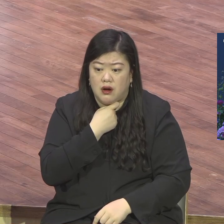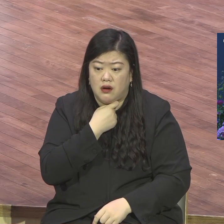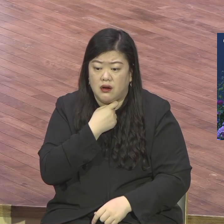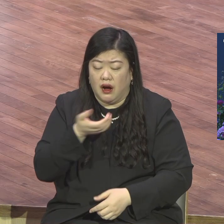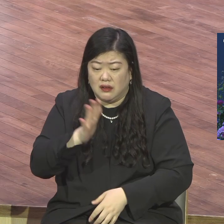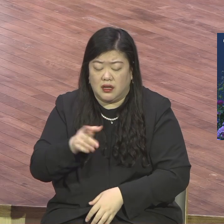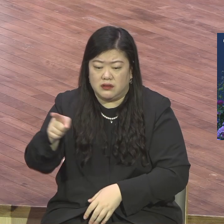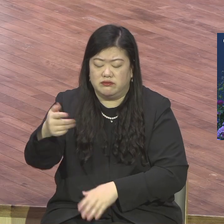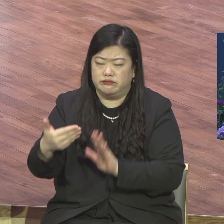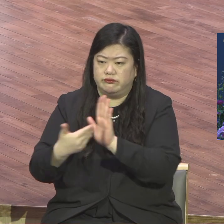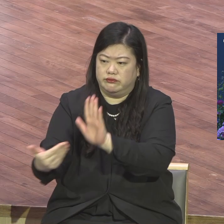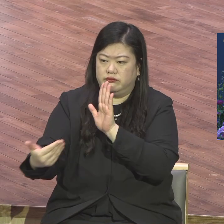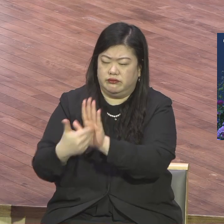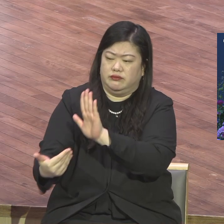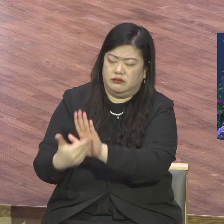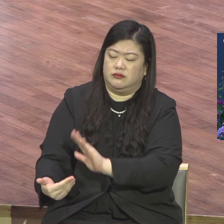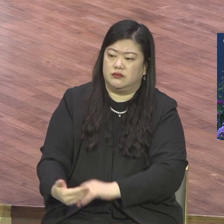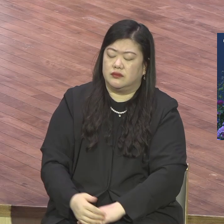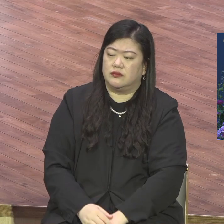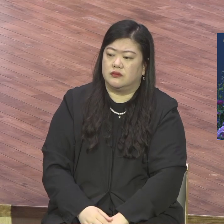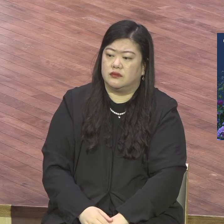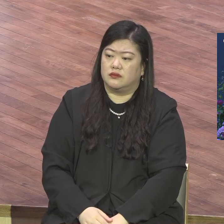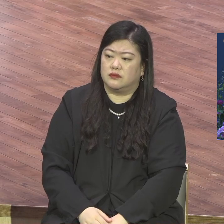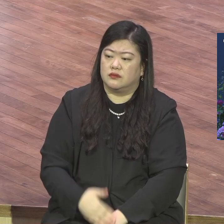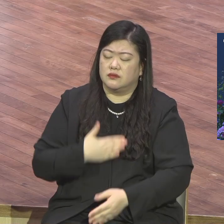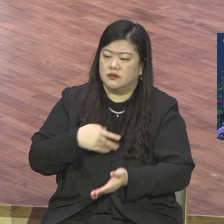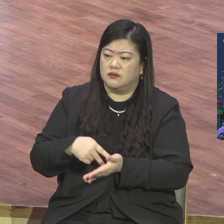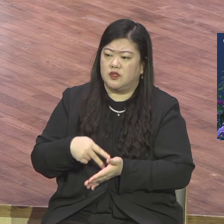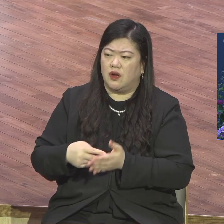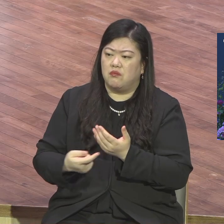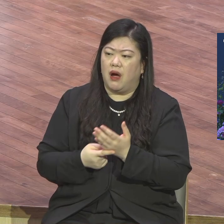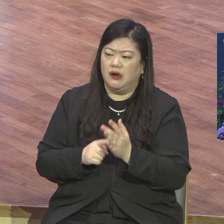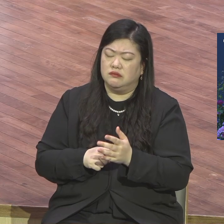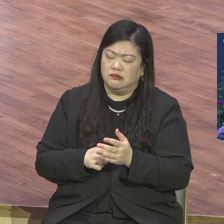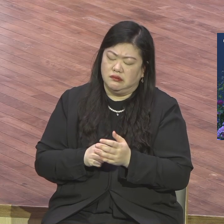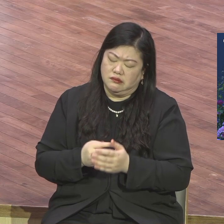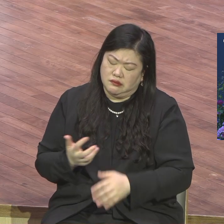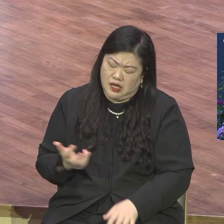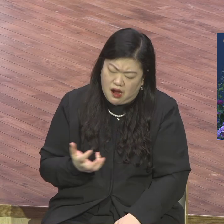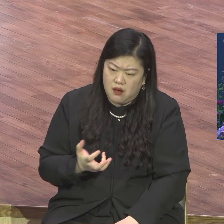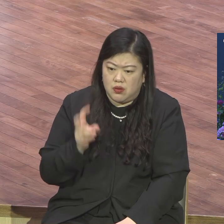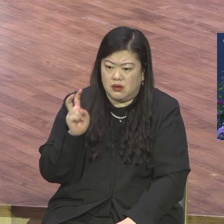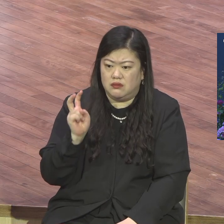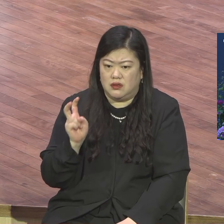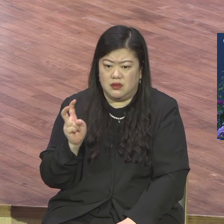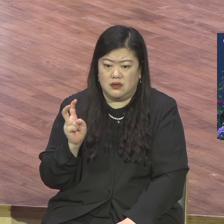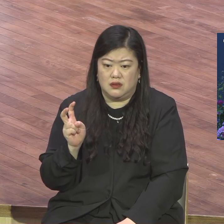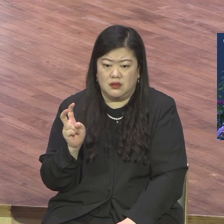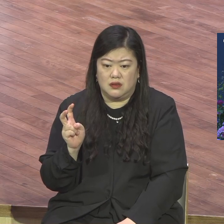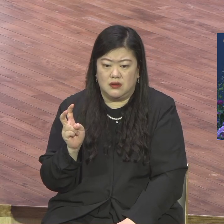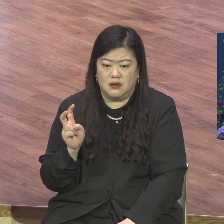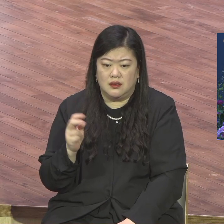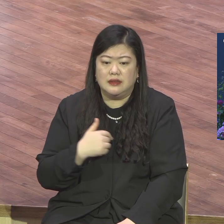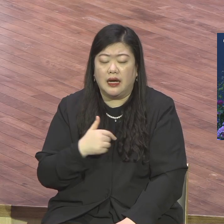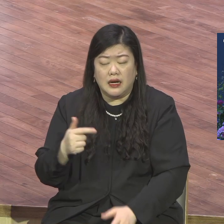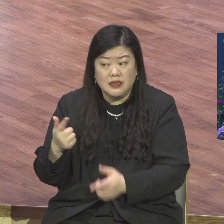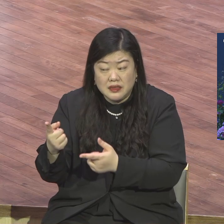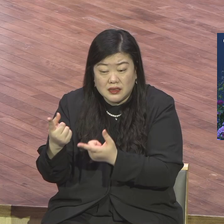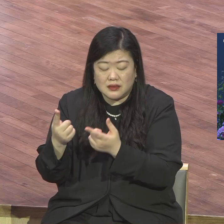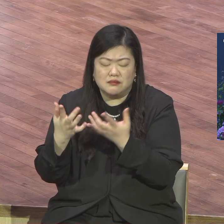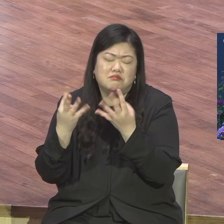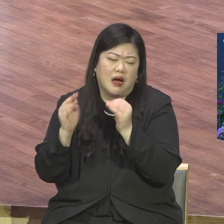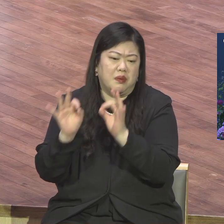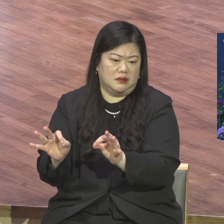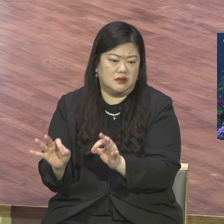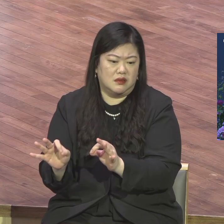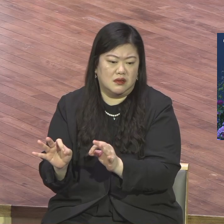안타깝고 가슴이 미어지고 답답하겠냐 말이에요. 그래서 저는 많이 봤습니다.